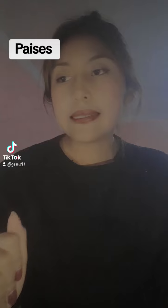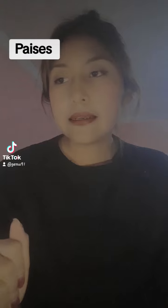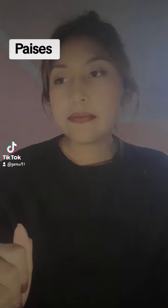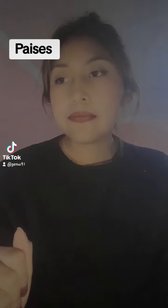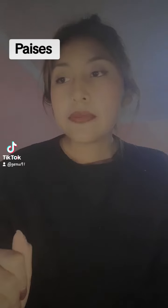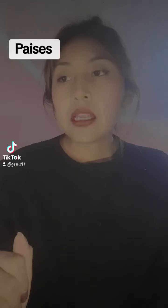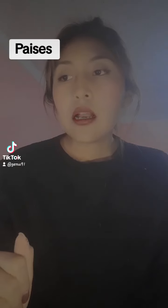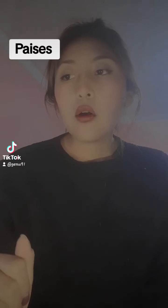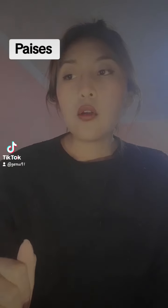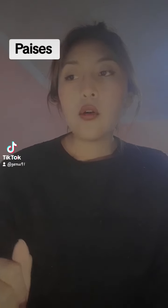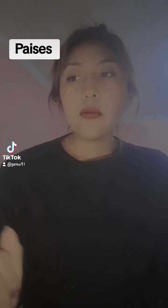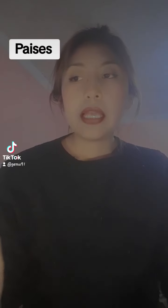Brasil. Colombia.